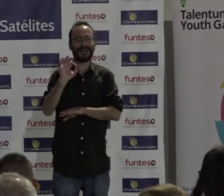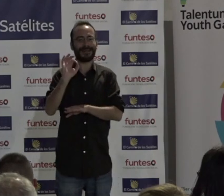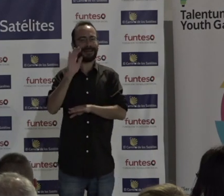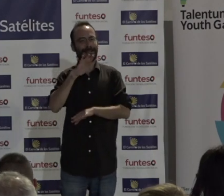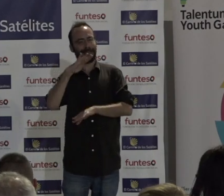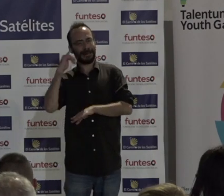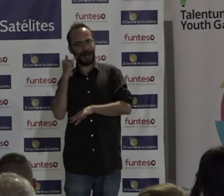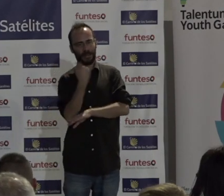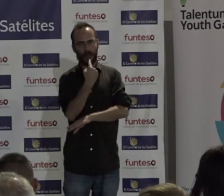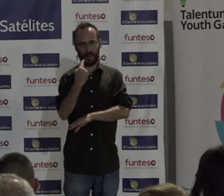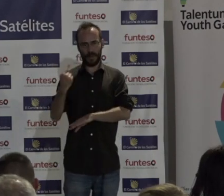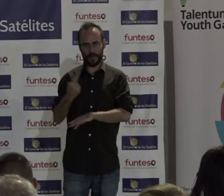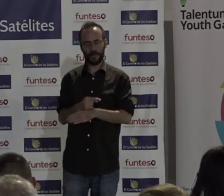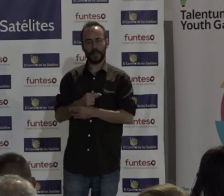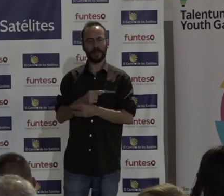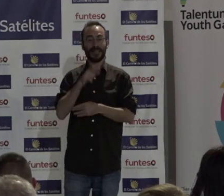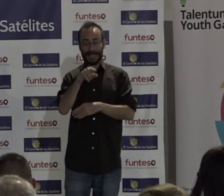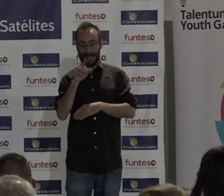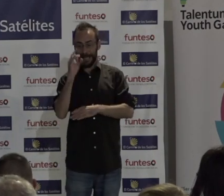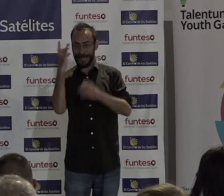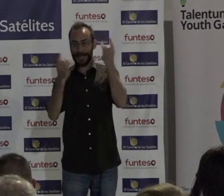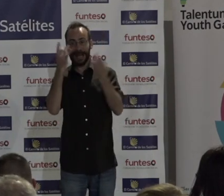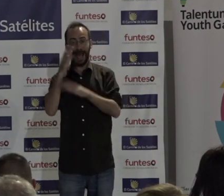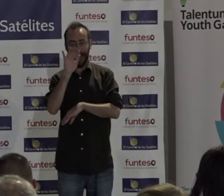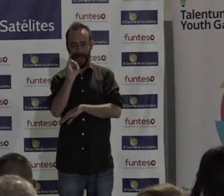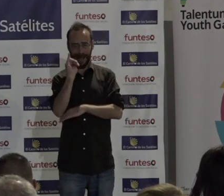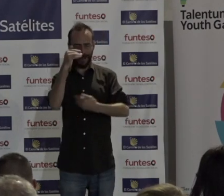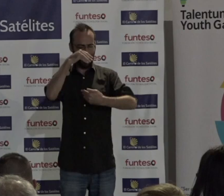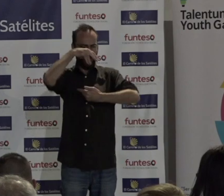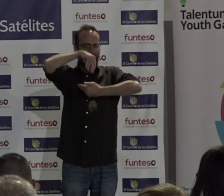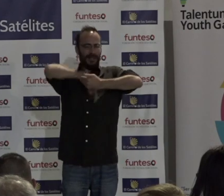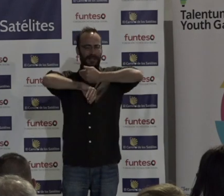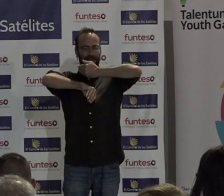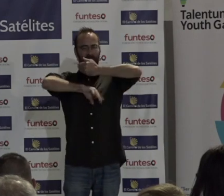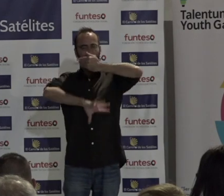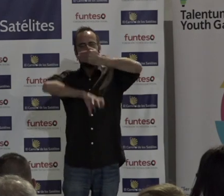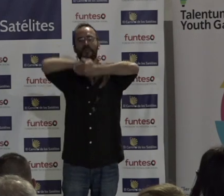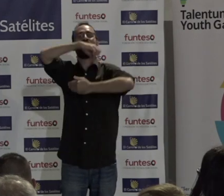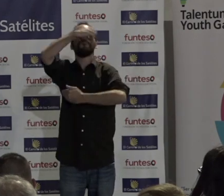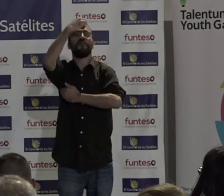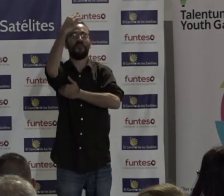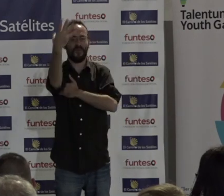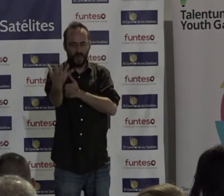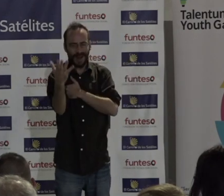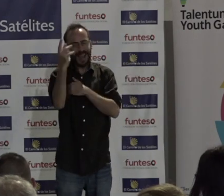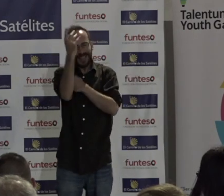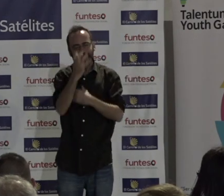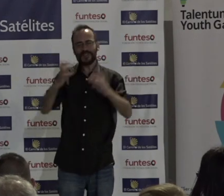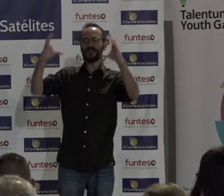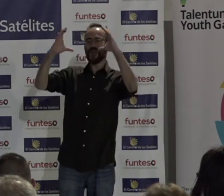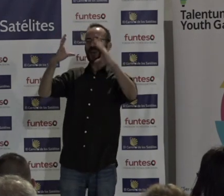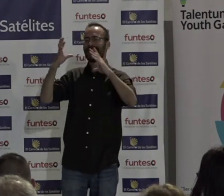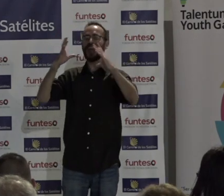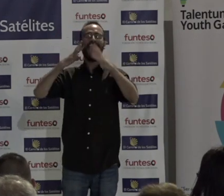juego y realmente a que esas ideas que tienen creativas no se queden solo en ideas y en un sueño bonito, sino que aterricen